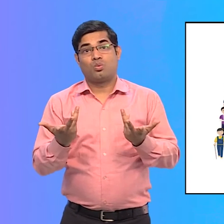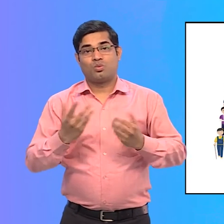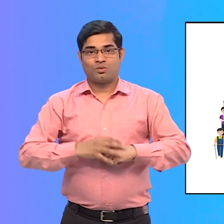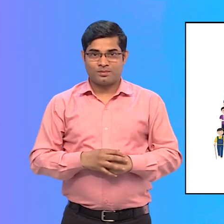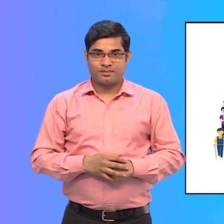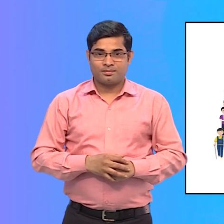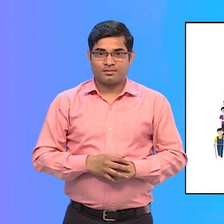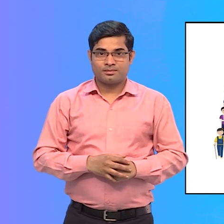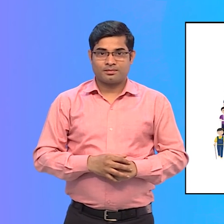पहुंचेगी